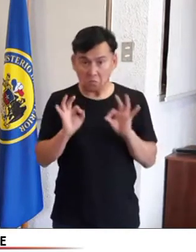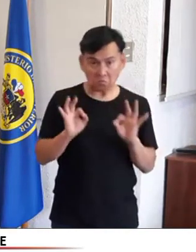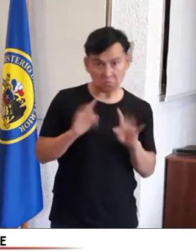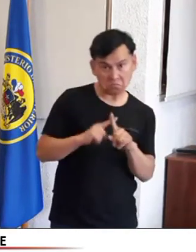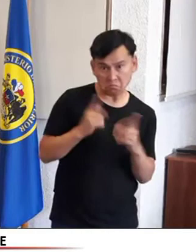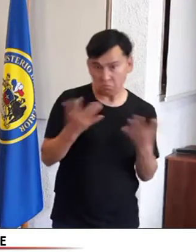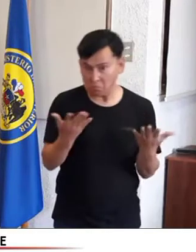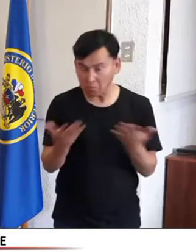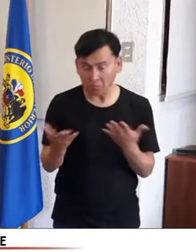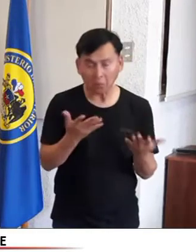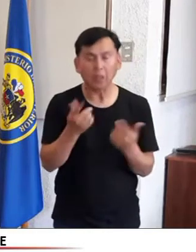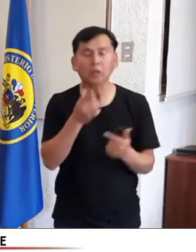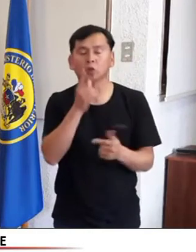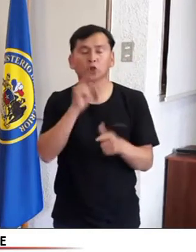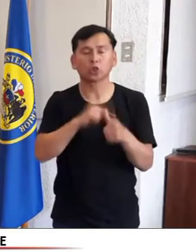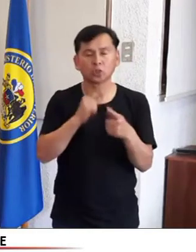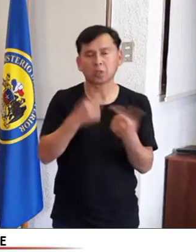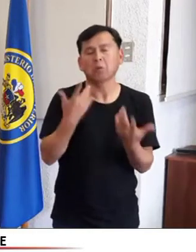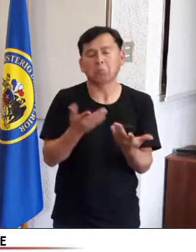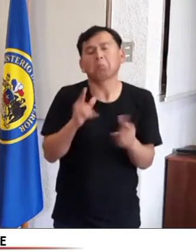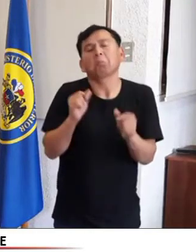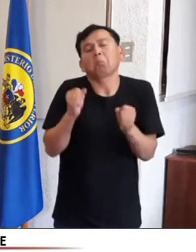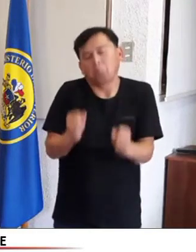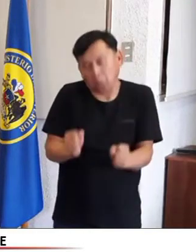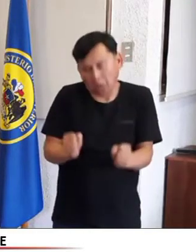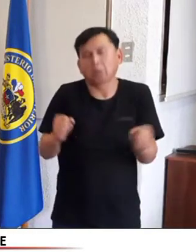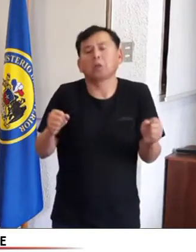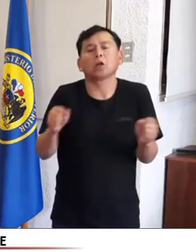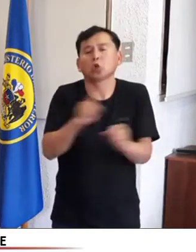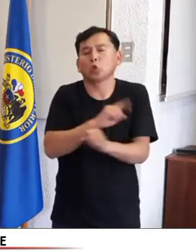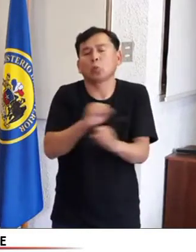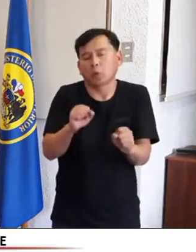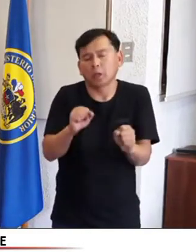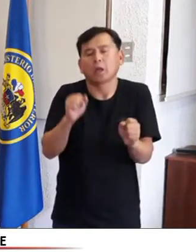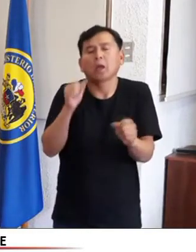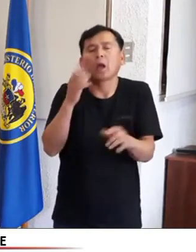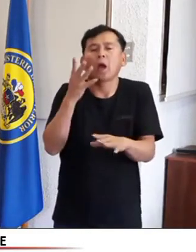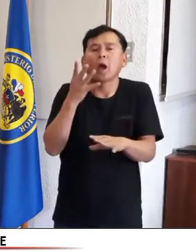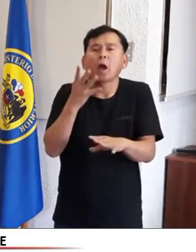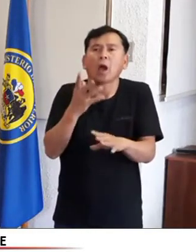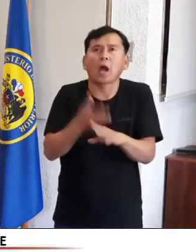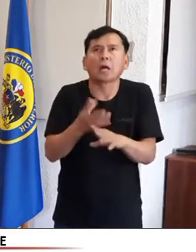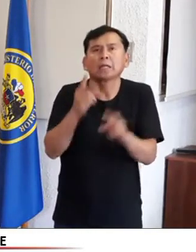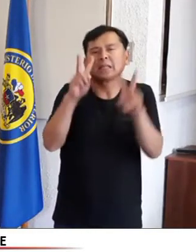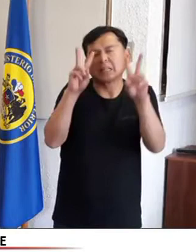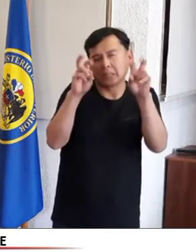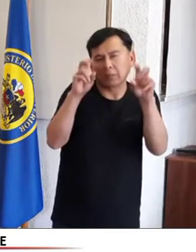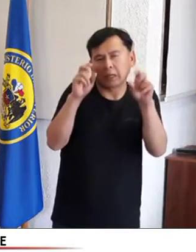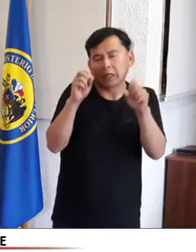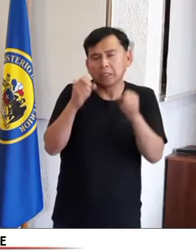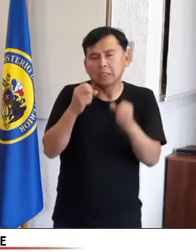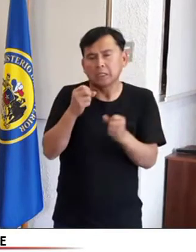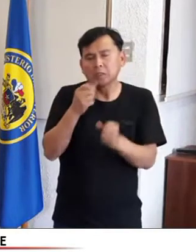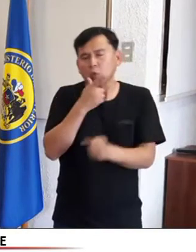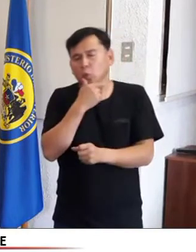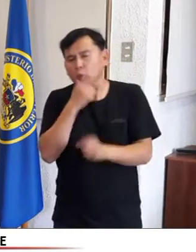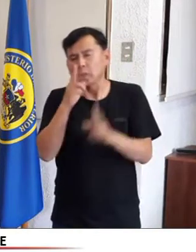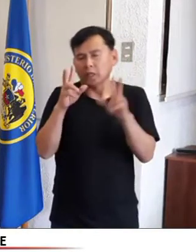esas personas obviamente están dentro del margen de quienes no deberían presentar ninguna